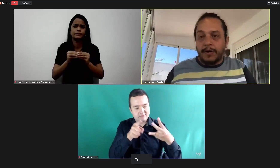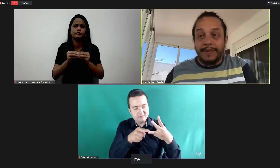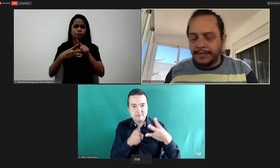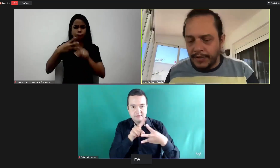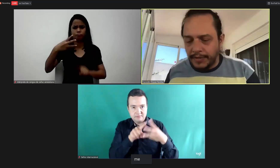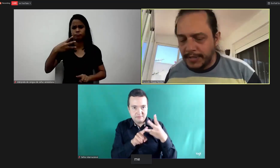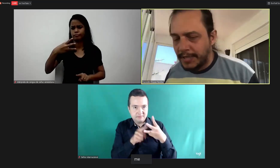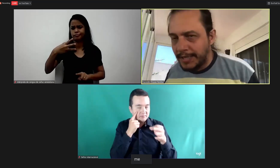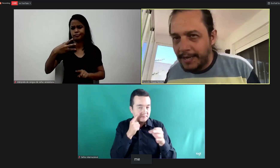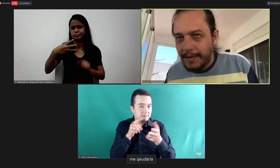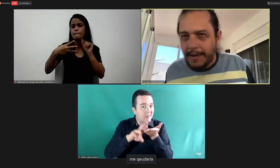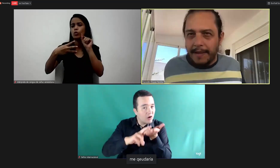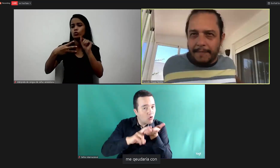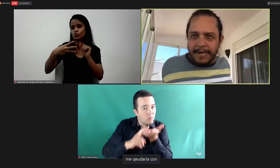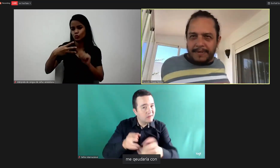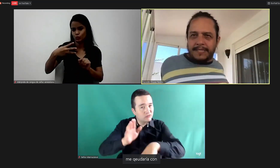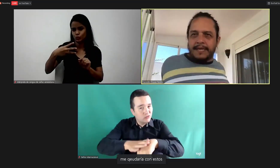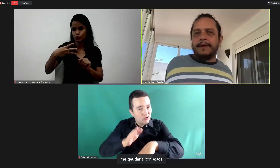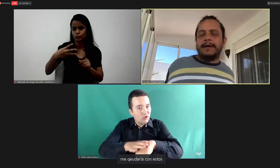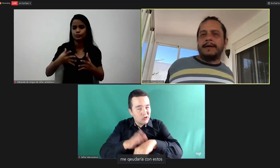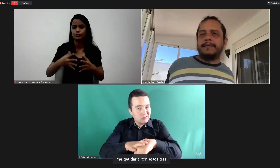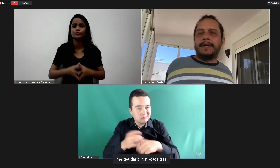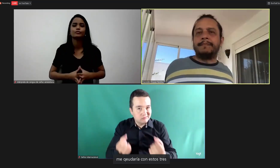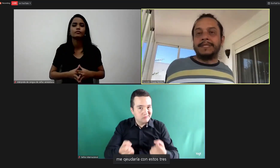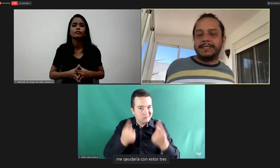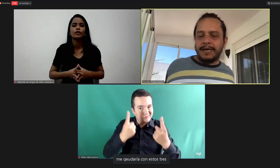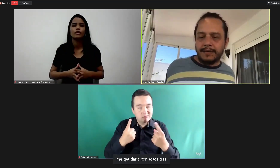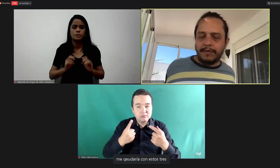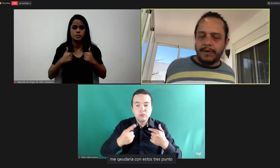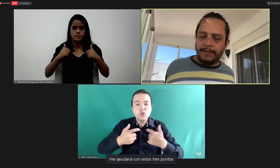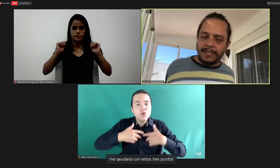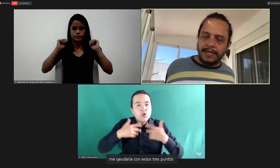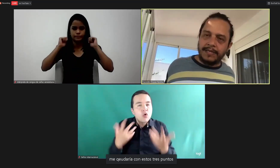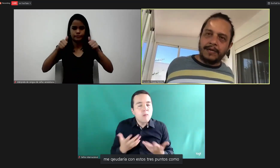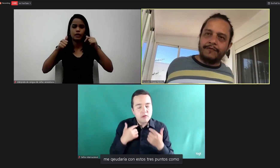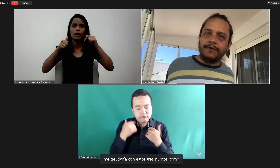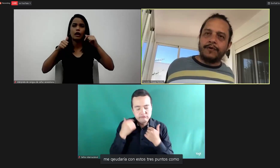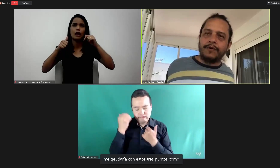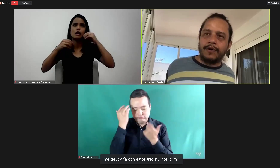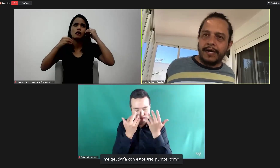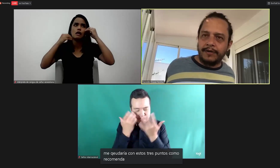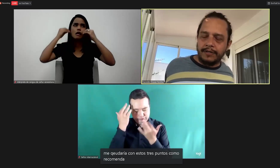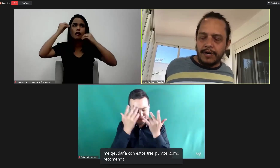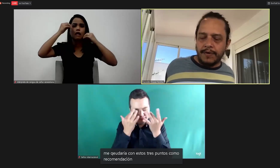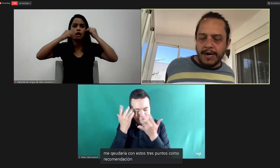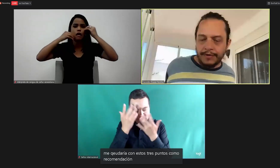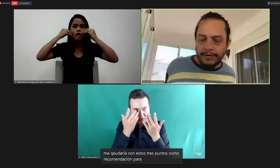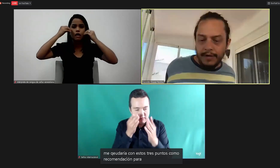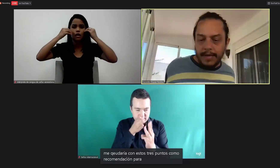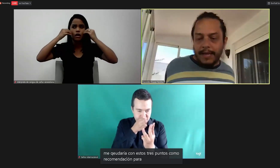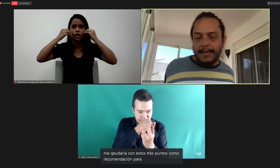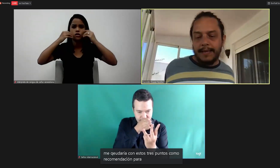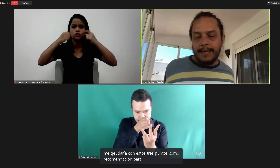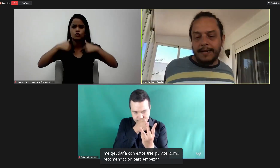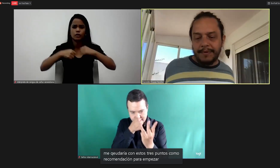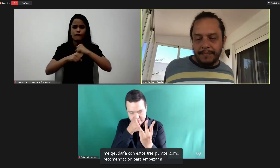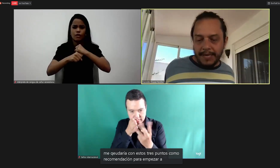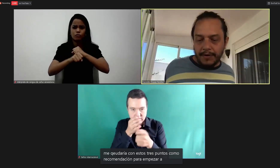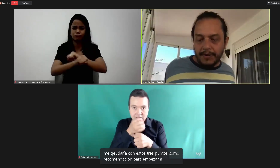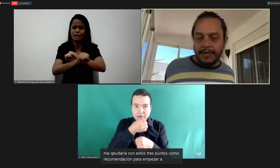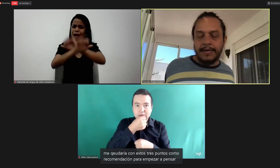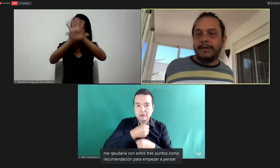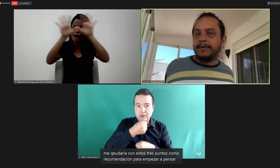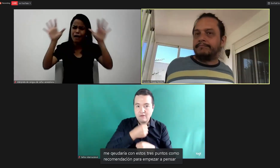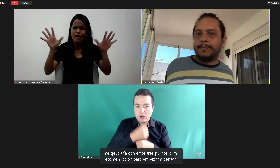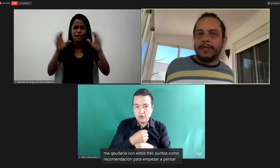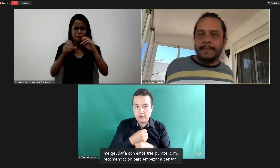como recomendación, si se quiere, para empezar a pensar cuáles serían 3 focos claros de trabajo. El